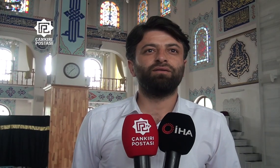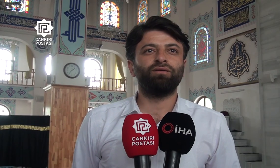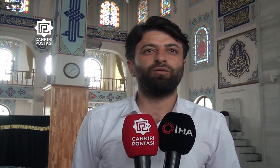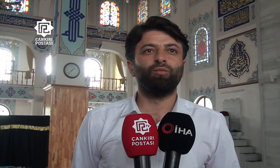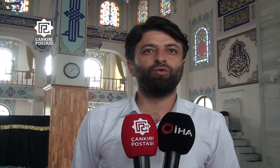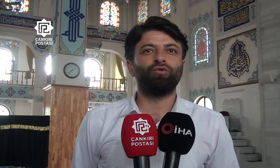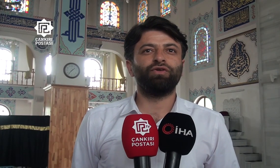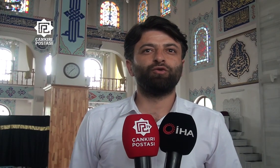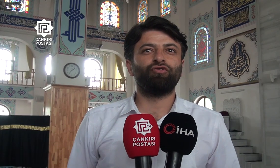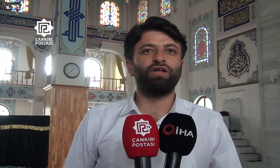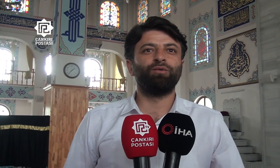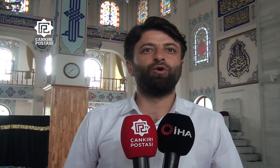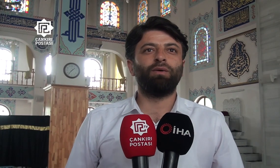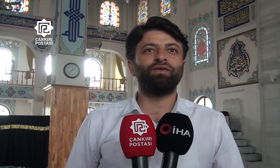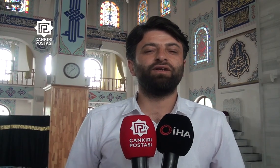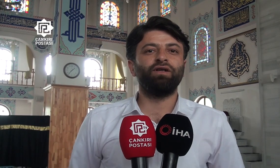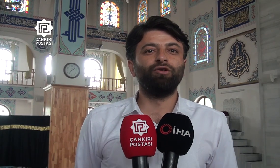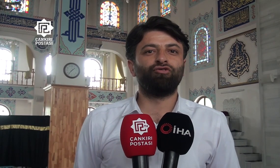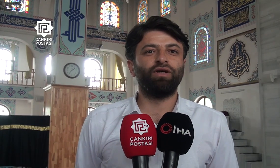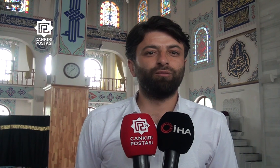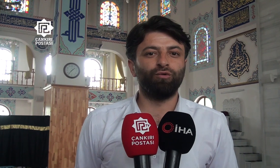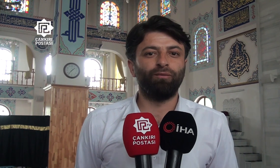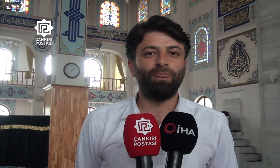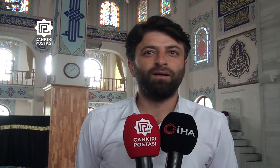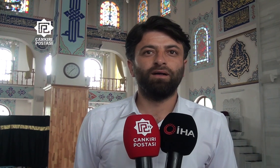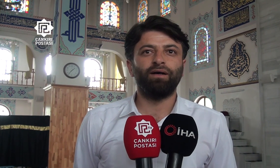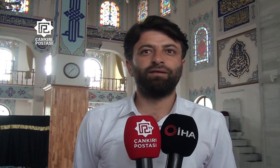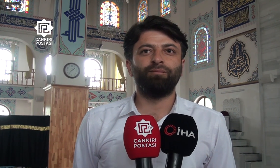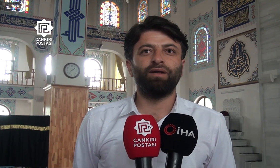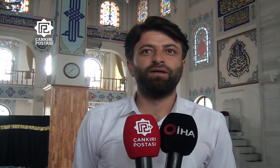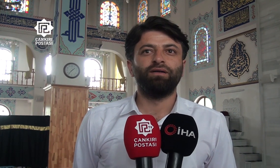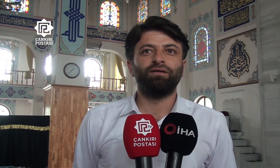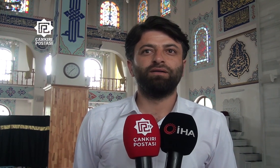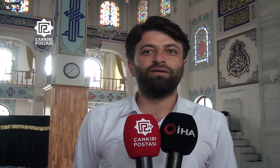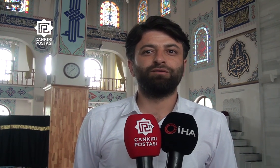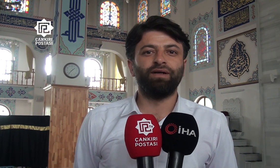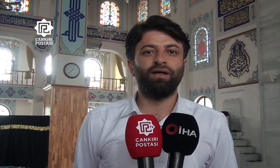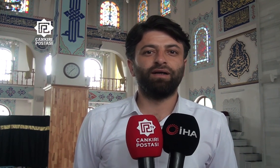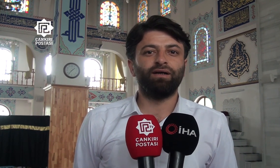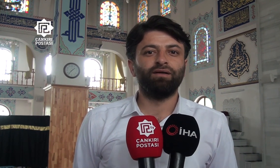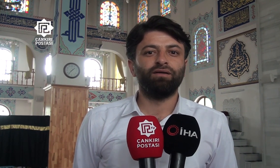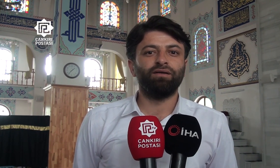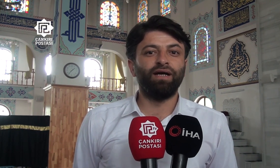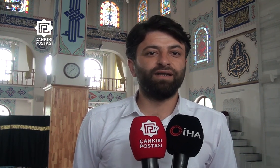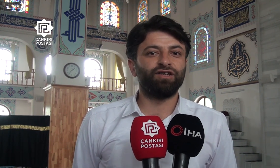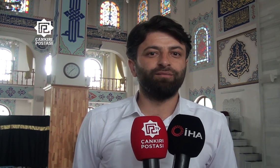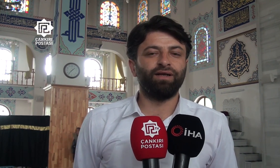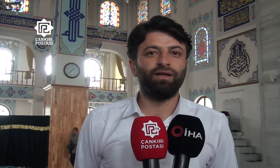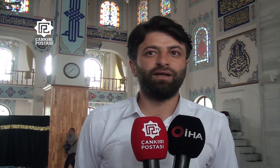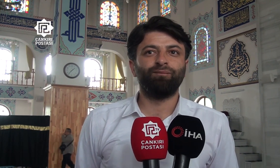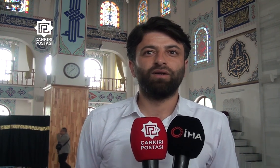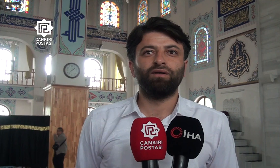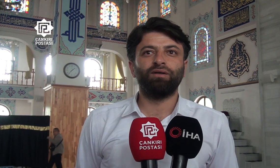engellilerle bu çok sıkı fıkı olmamız 200 seneyi buldu. Ayrıca ben işitme engellilere, erkek